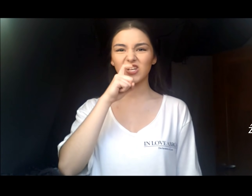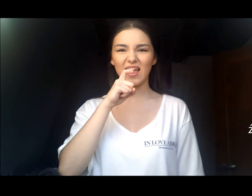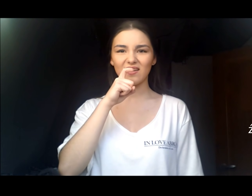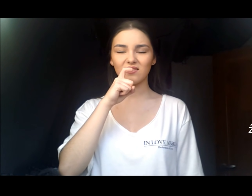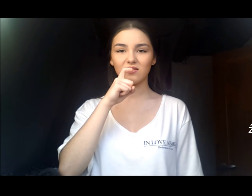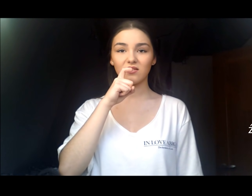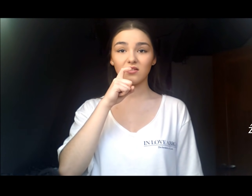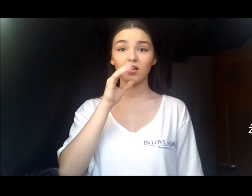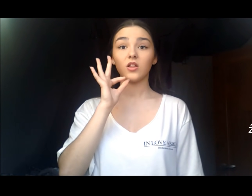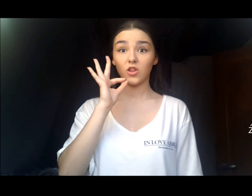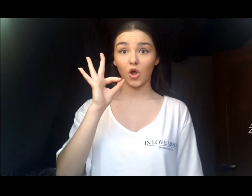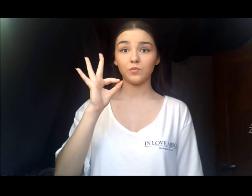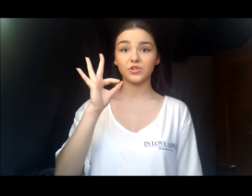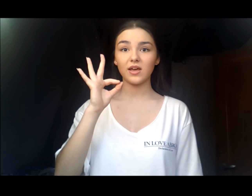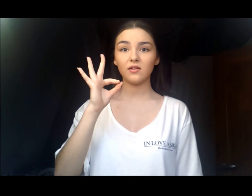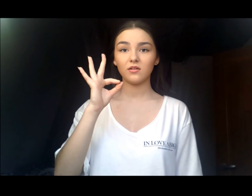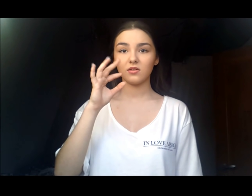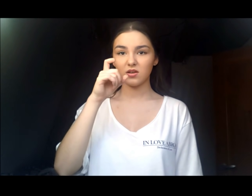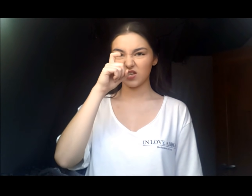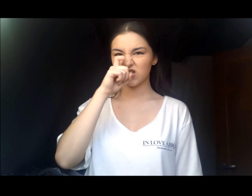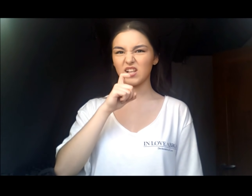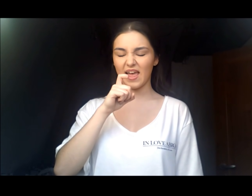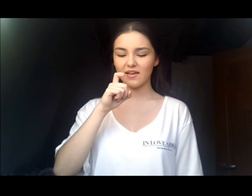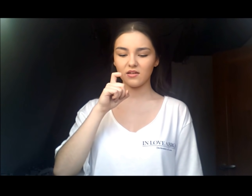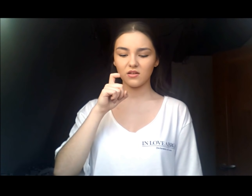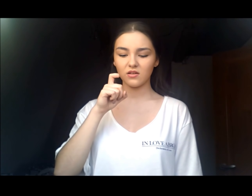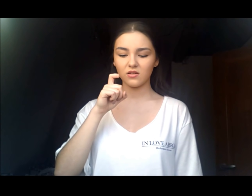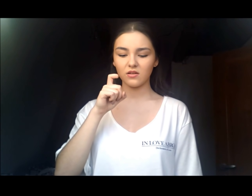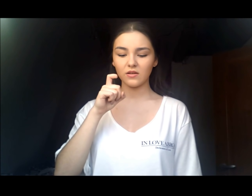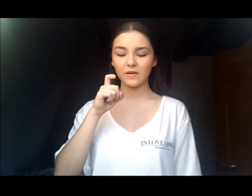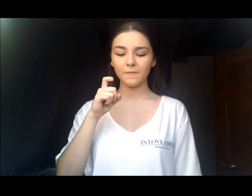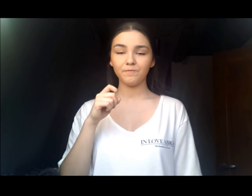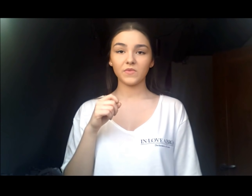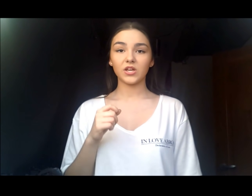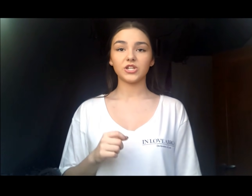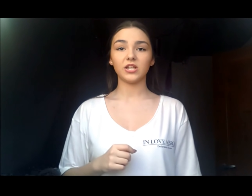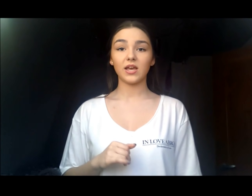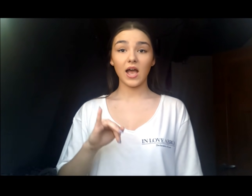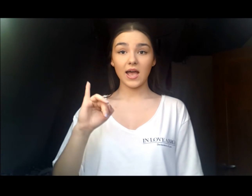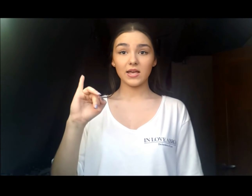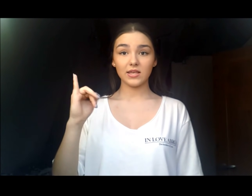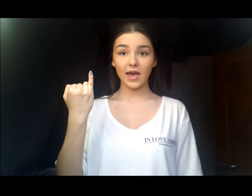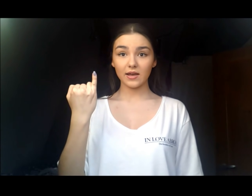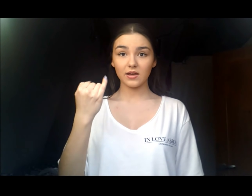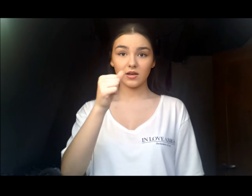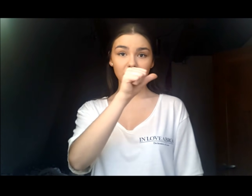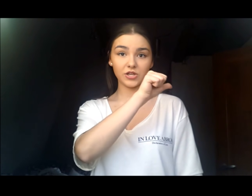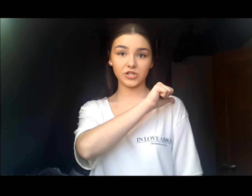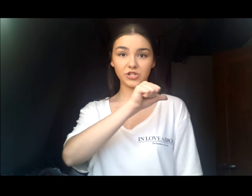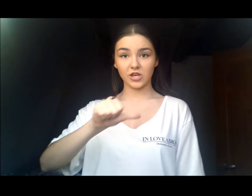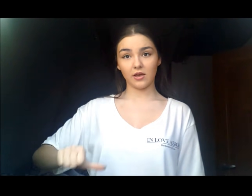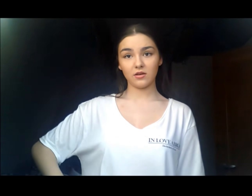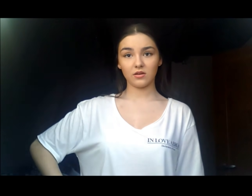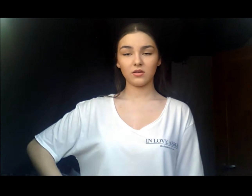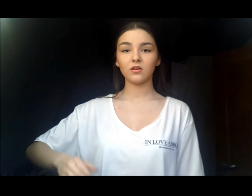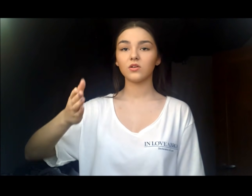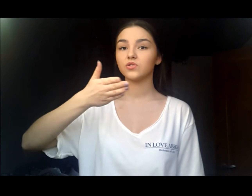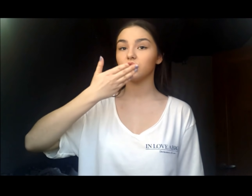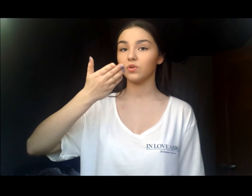Źle. Dobrze. Źle. Czyli jak się